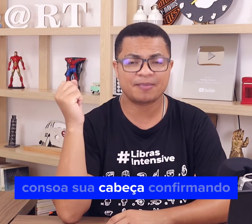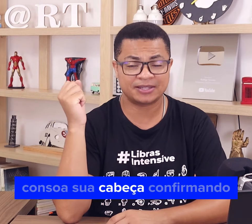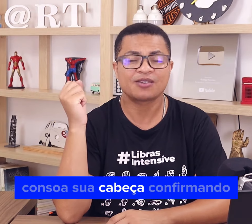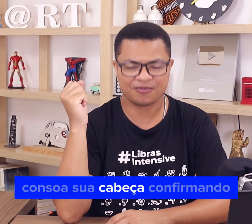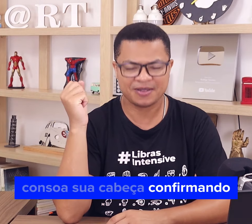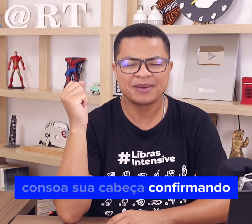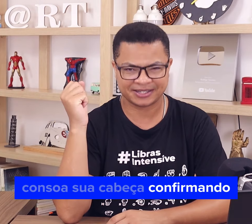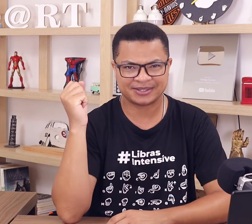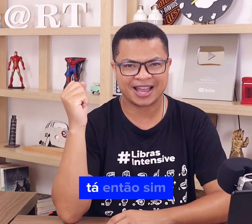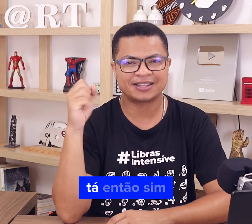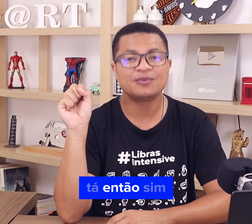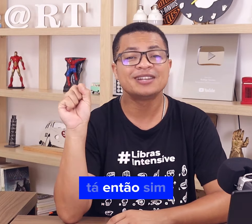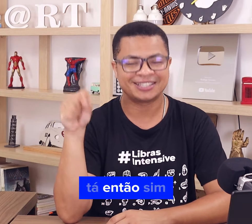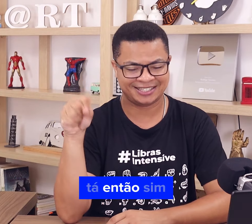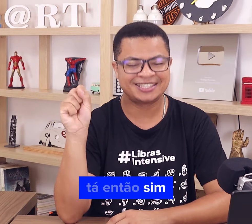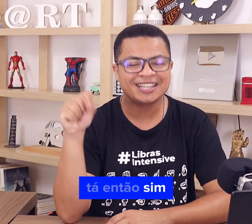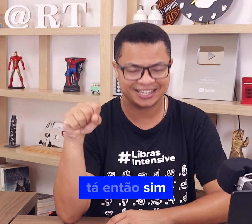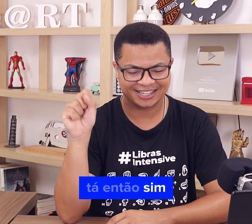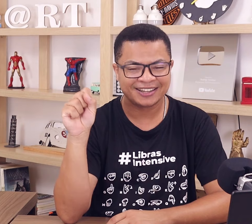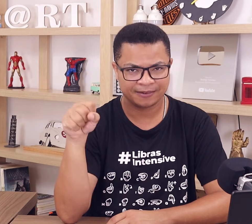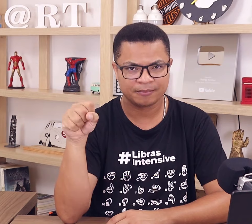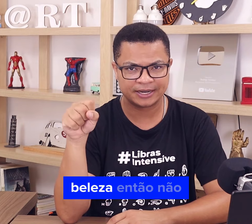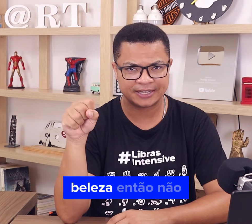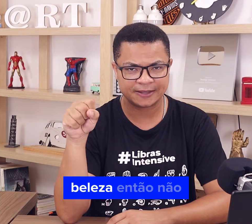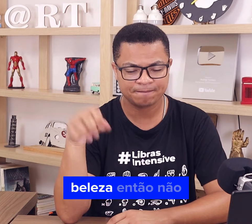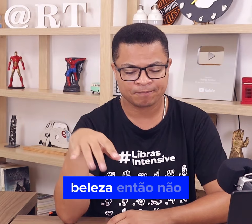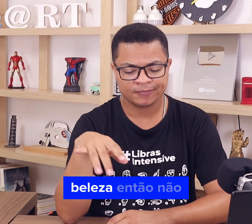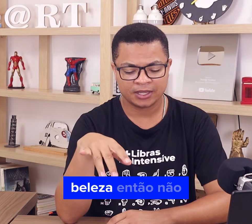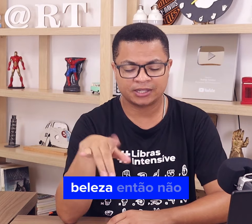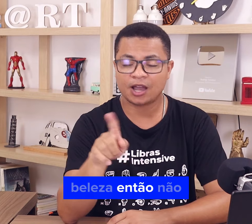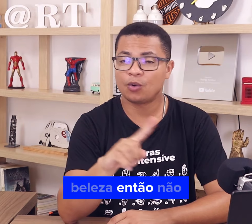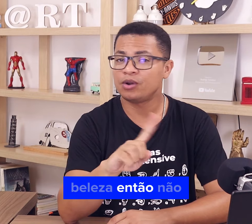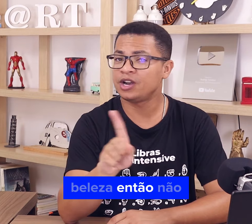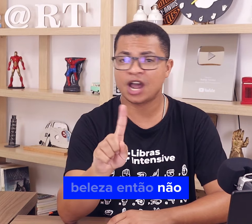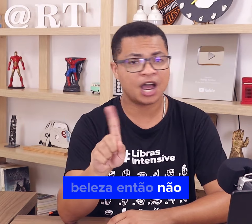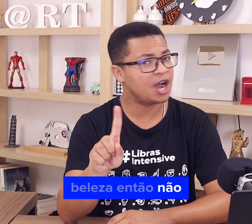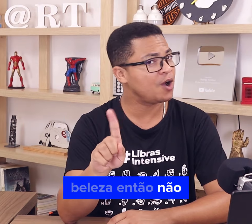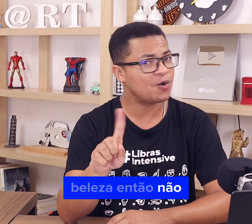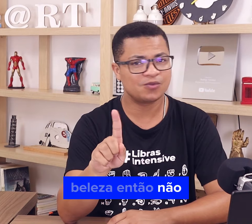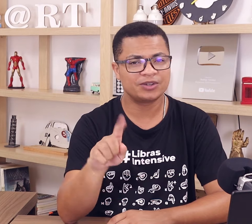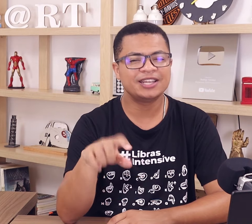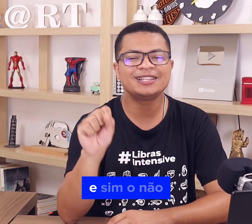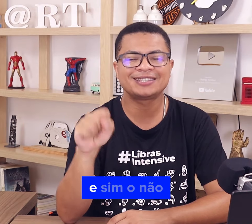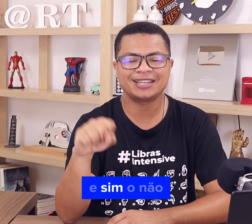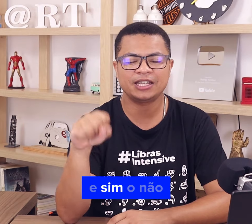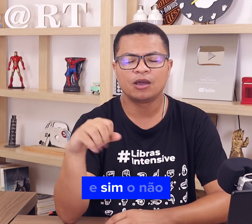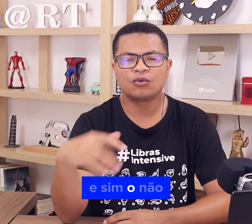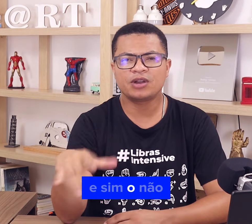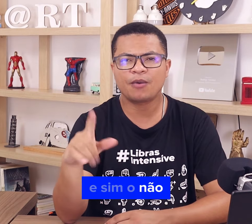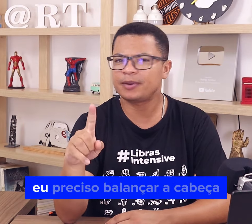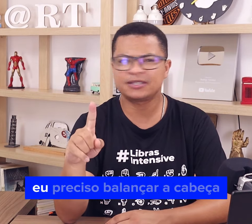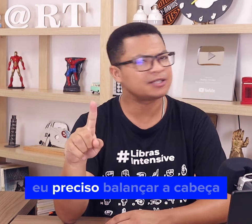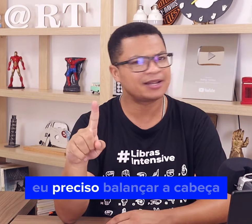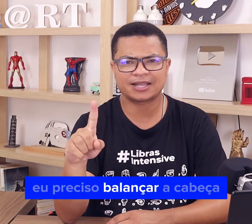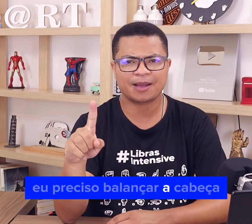cabeça confirmando, tá? Então, sim. Beleza? Então, não e sim. O não, eu preciso balançar a